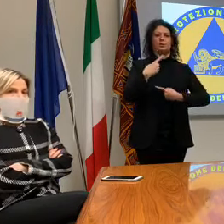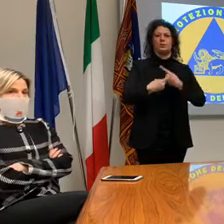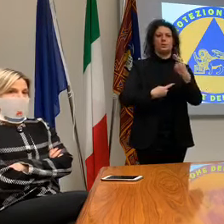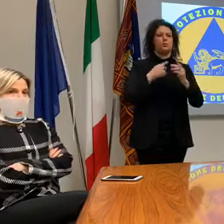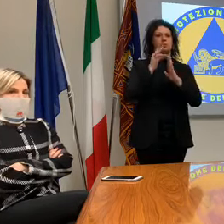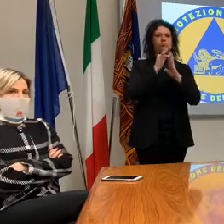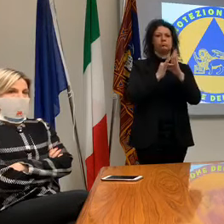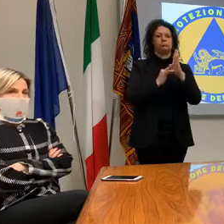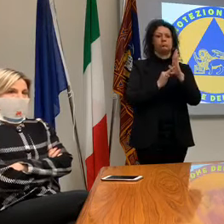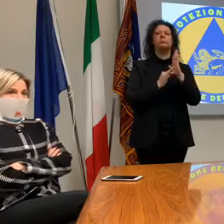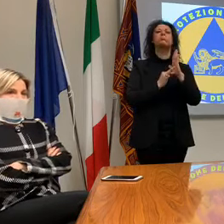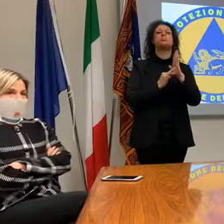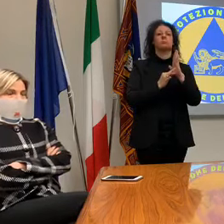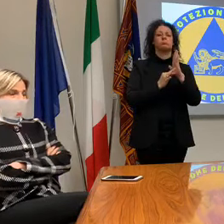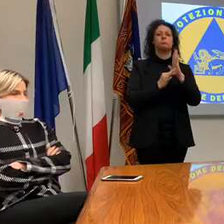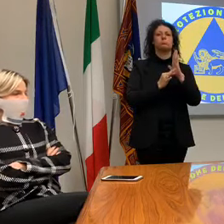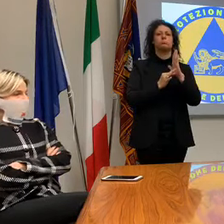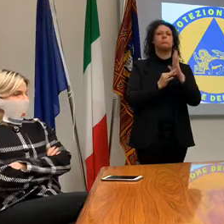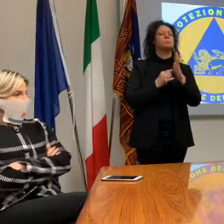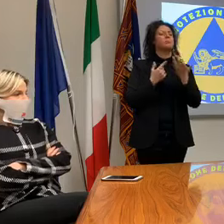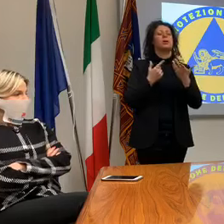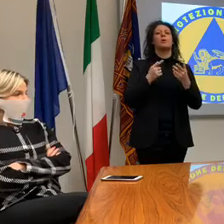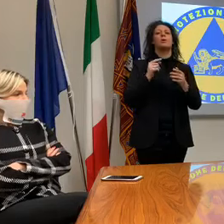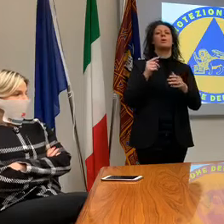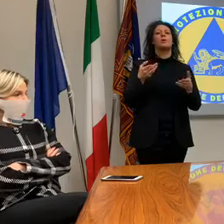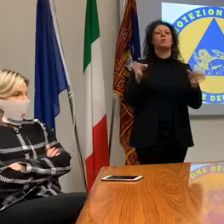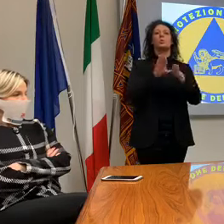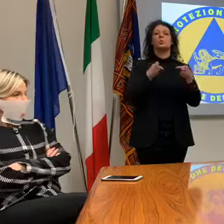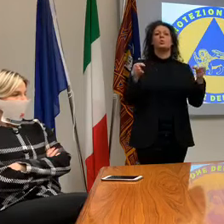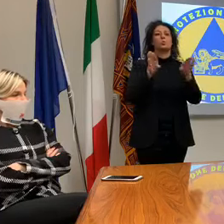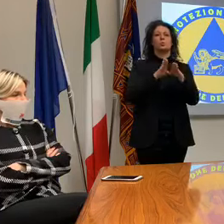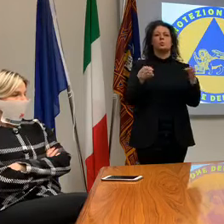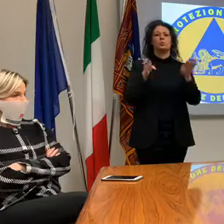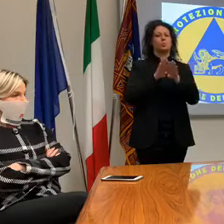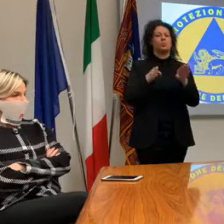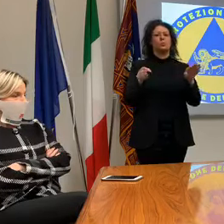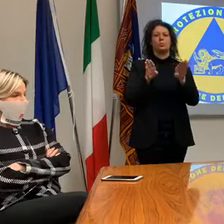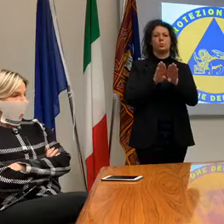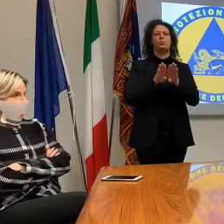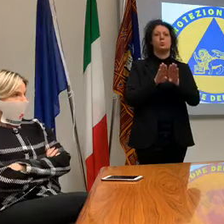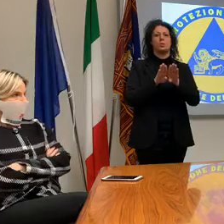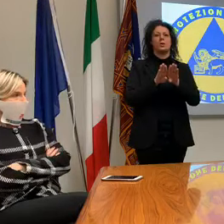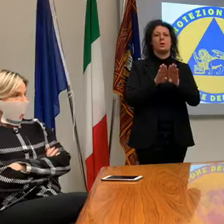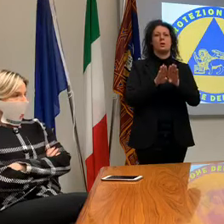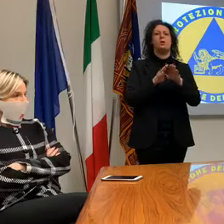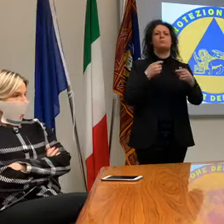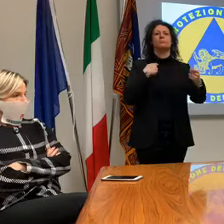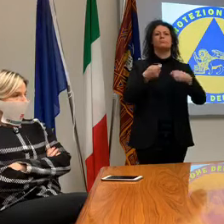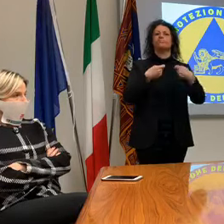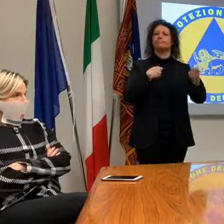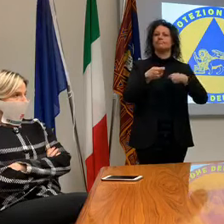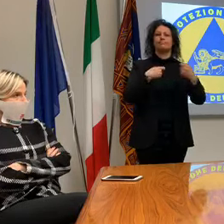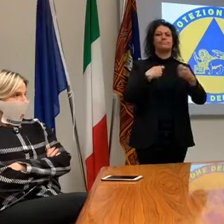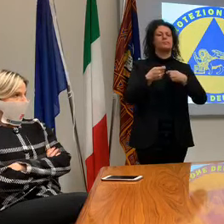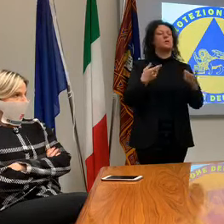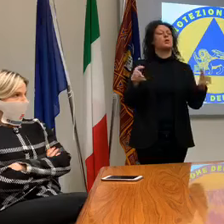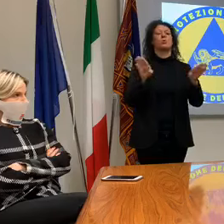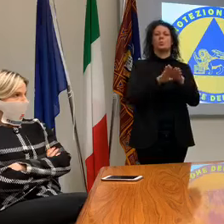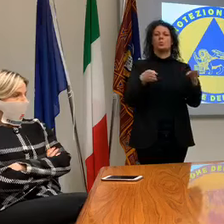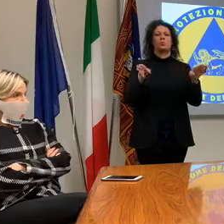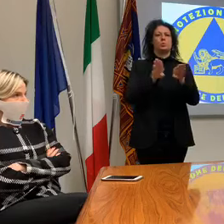accada che si sconvolga tutto con un provvedimento nazionale, ma a tutt'oggi resta valido il tema della chiusura dei punti vendita